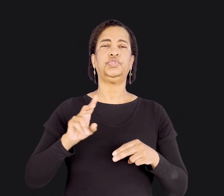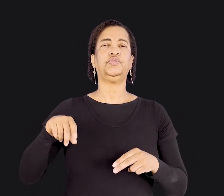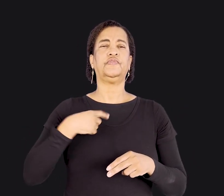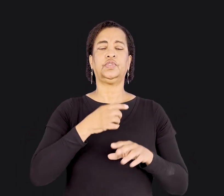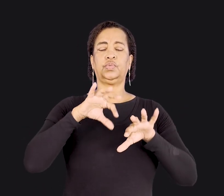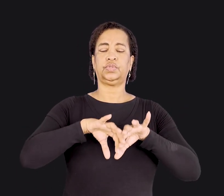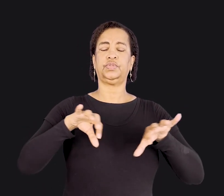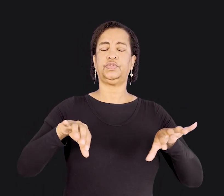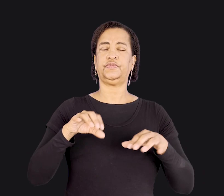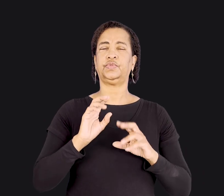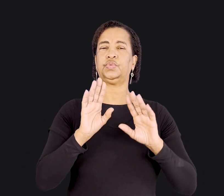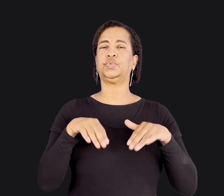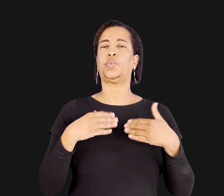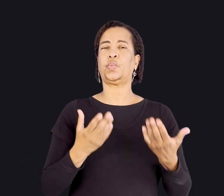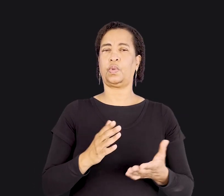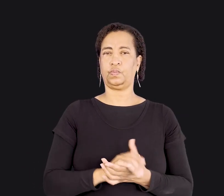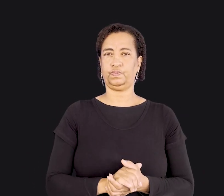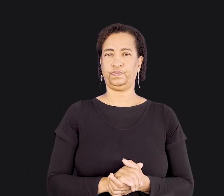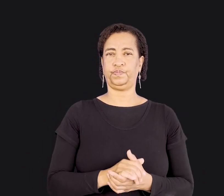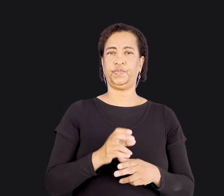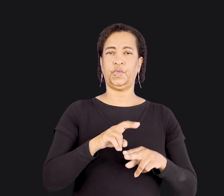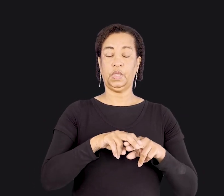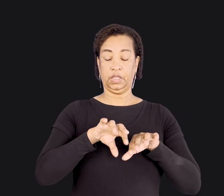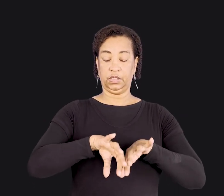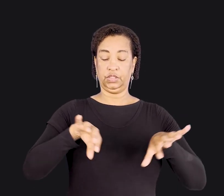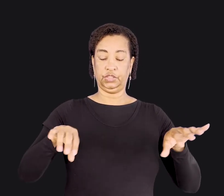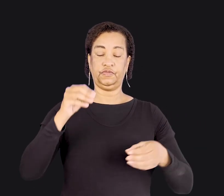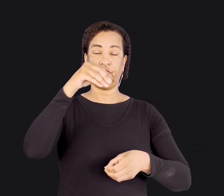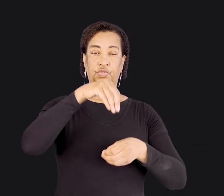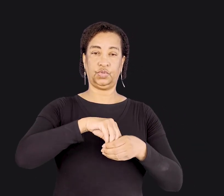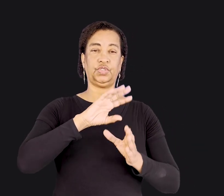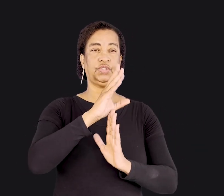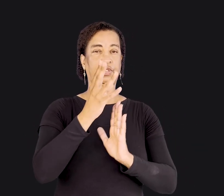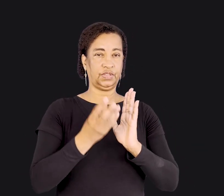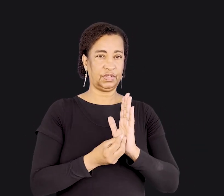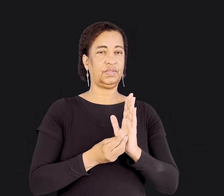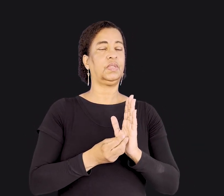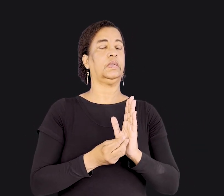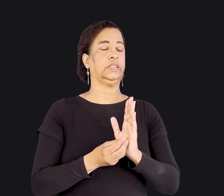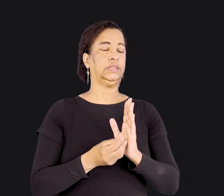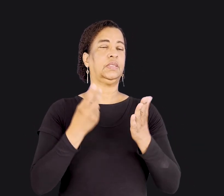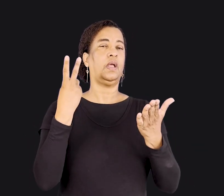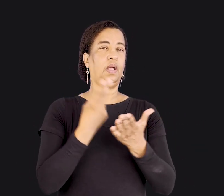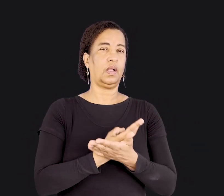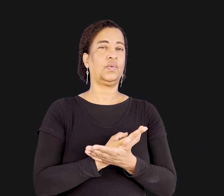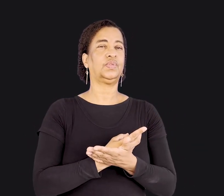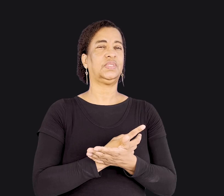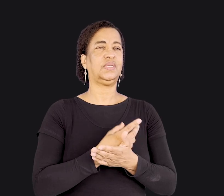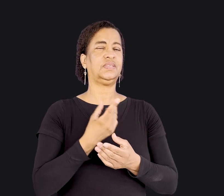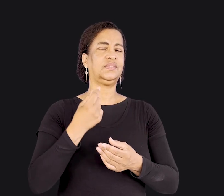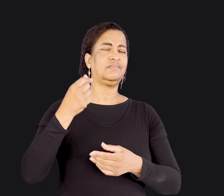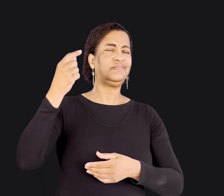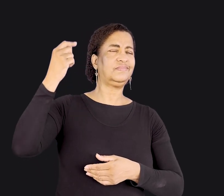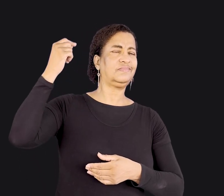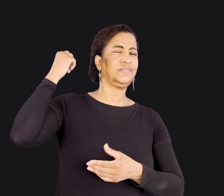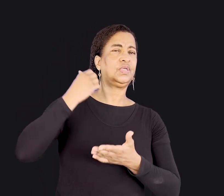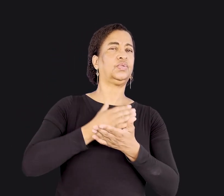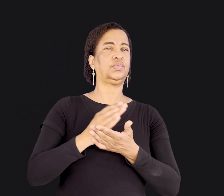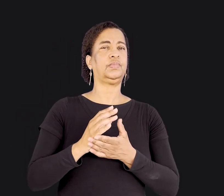nossas divisões, hein? Divisões na igreja existem desde a sua fundação. Um grupo de pessoas se